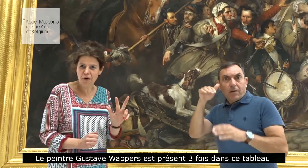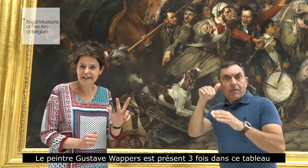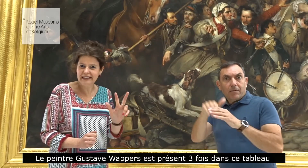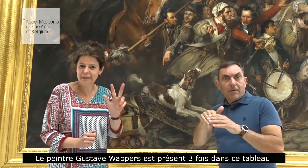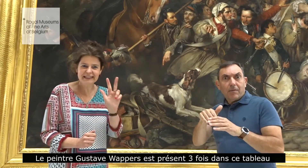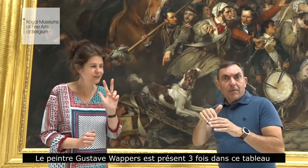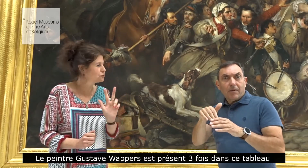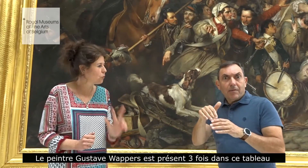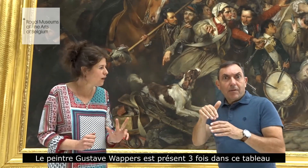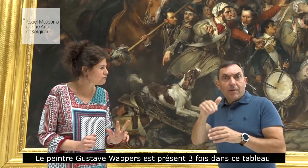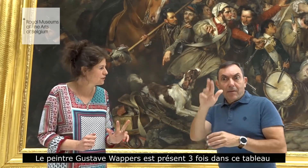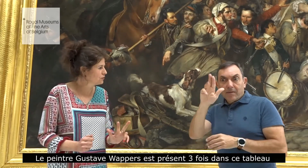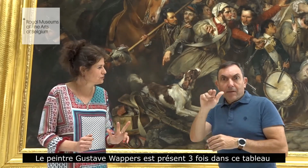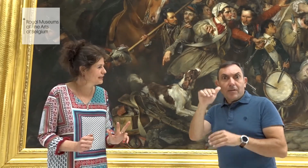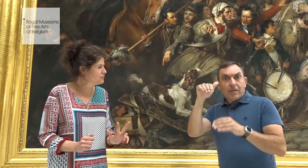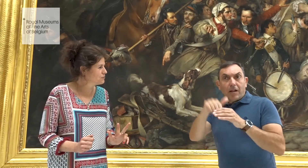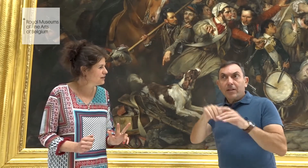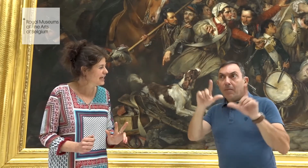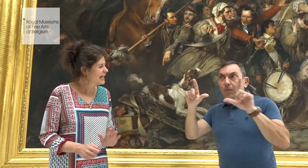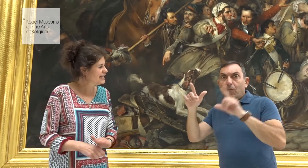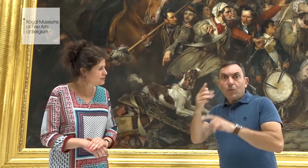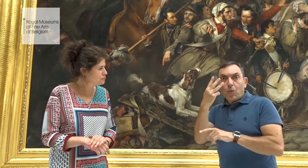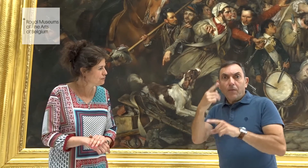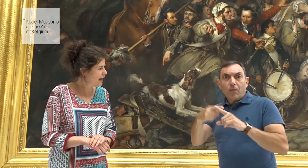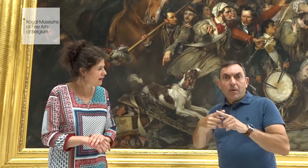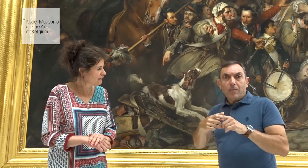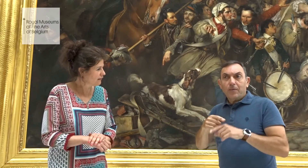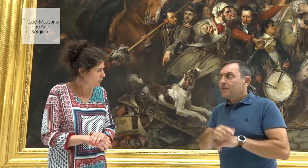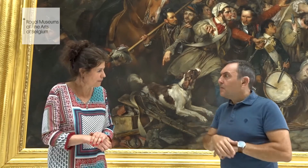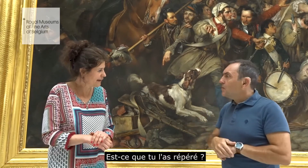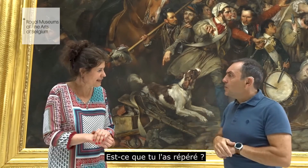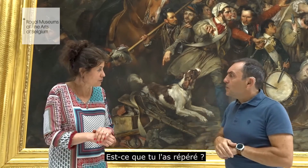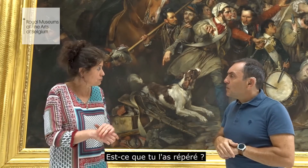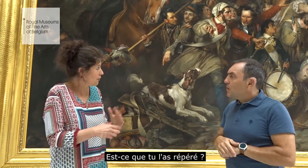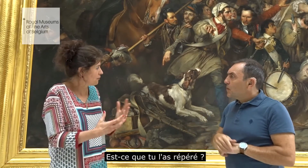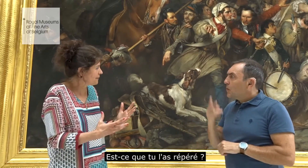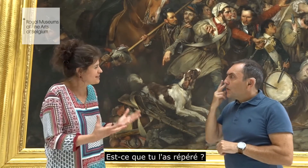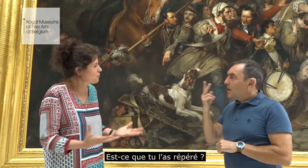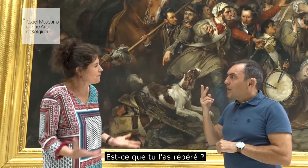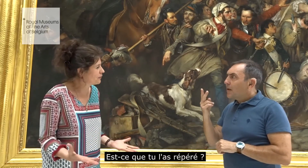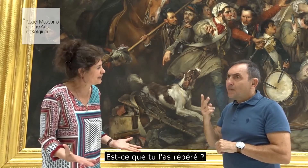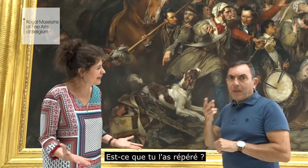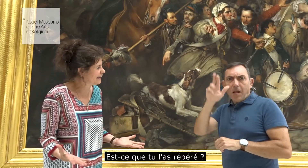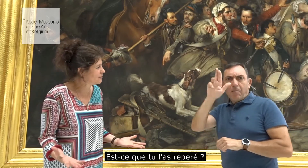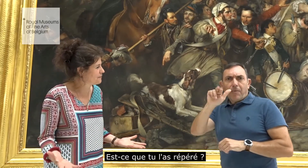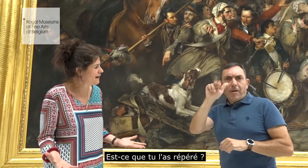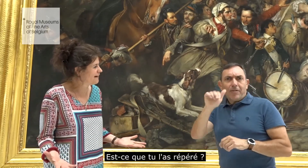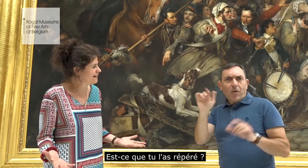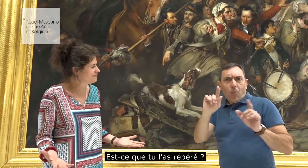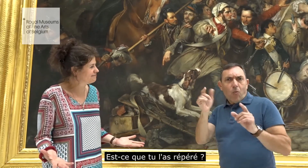Il est présent 3 fois dans ce tableau. Est-ce que tu l'as repéré? Est-ce que tu as repéré son portrait quelque part?